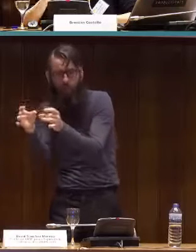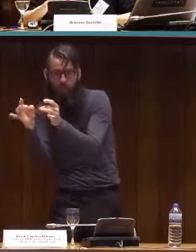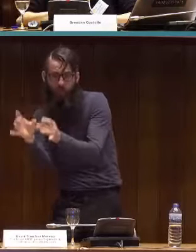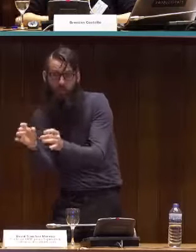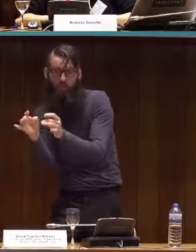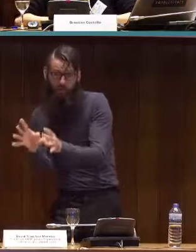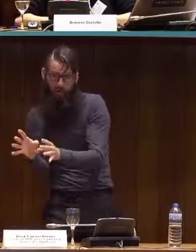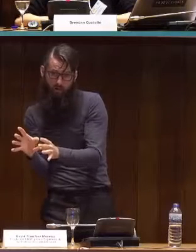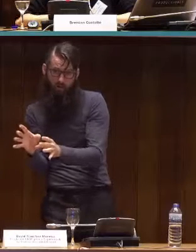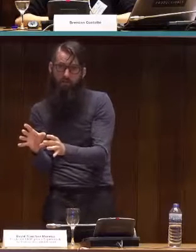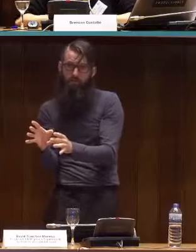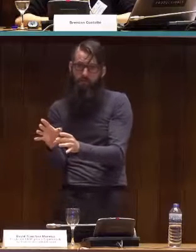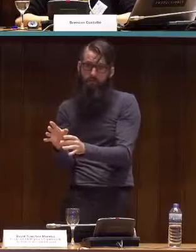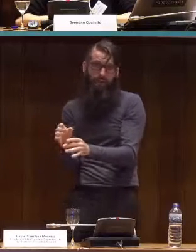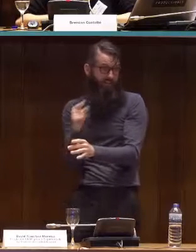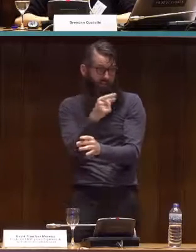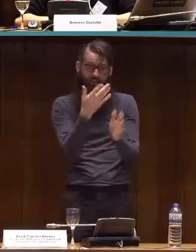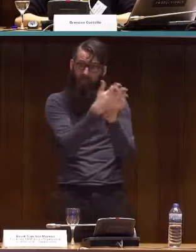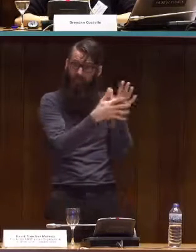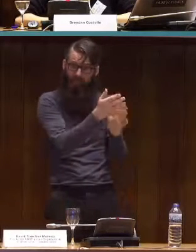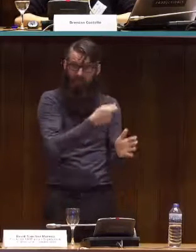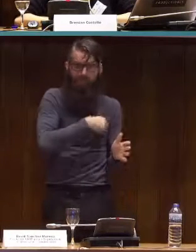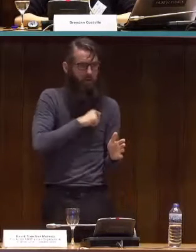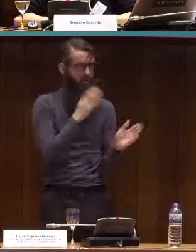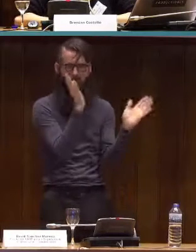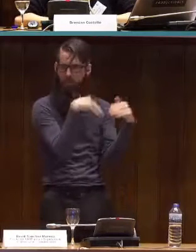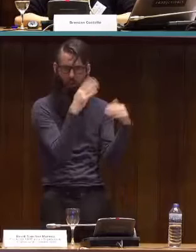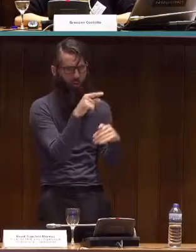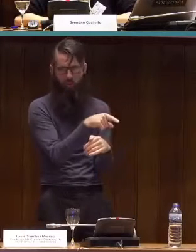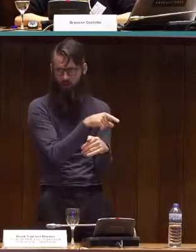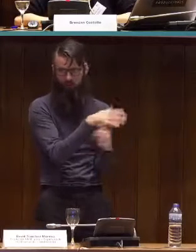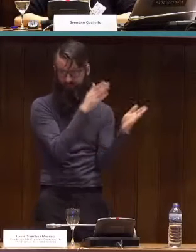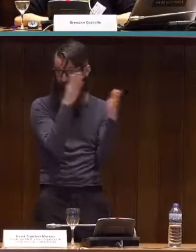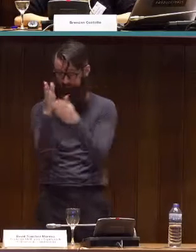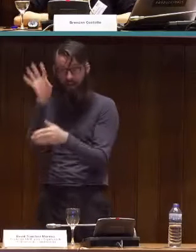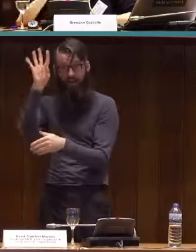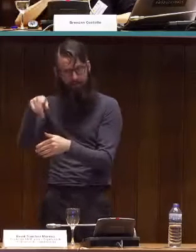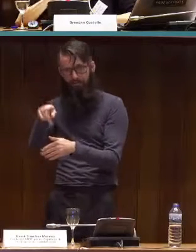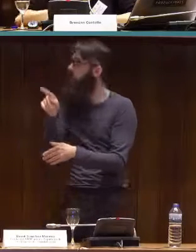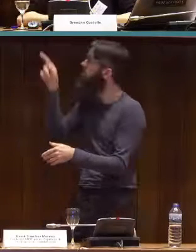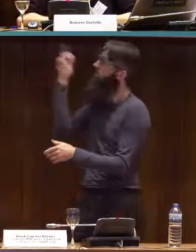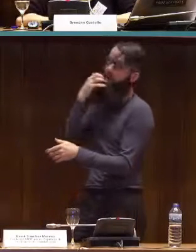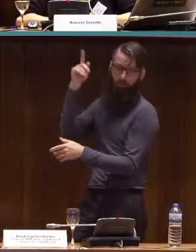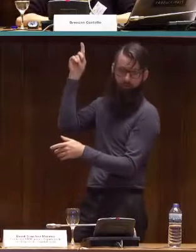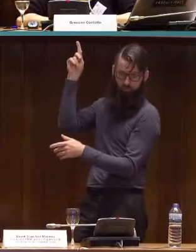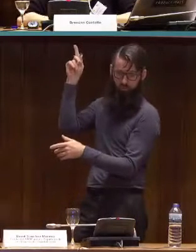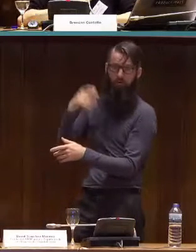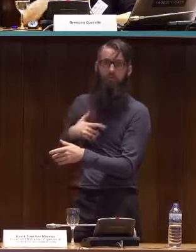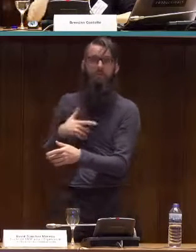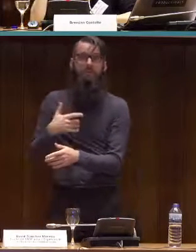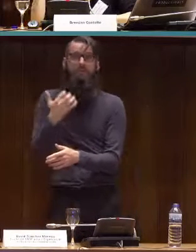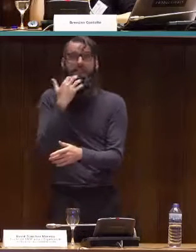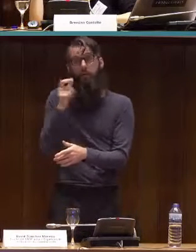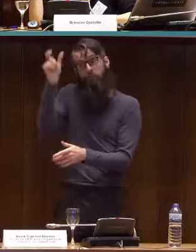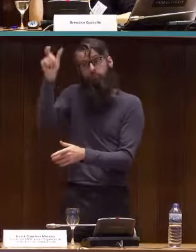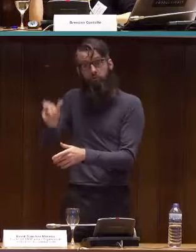El ejemplo es, hay alguien que siempre que va al baño apunta mal, y aquí tiene interpretación episódica,